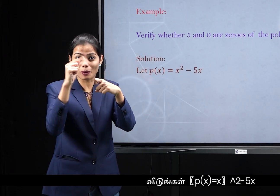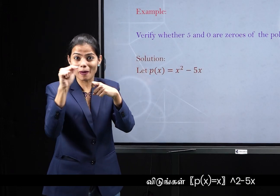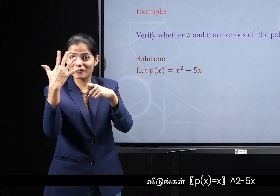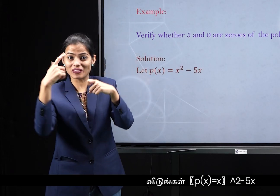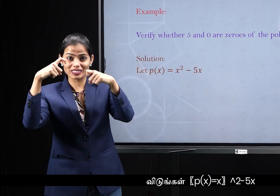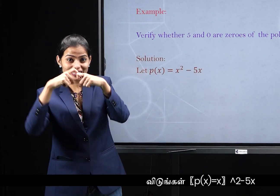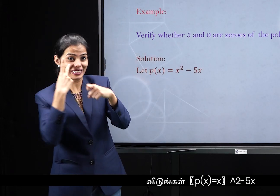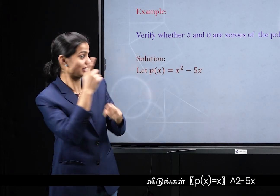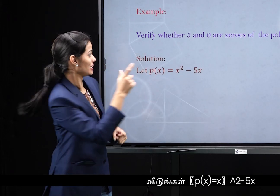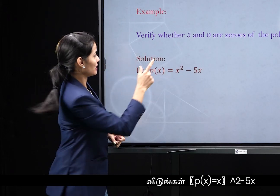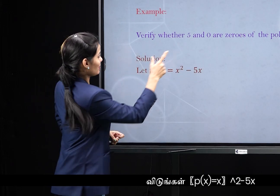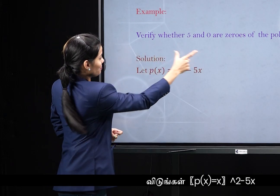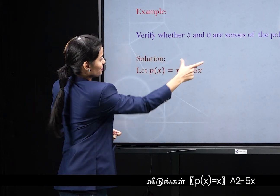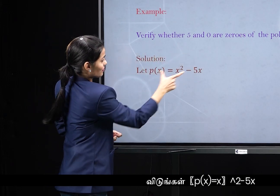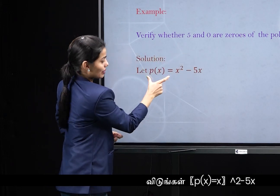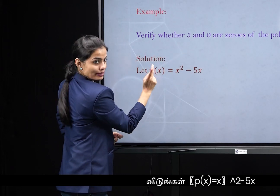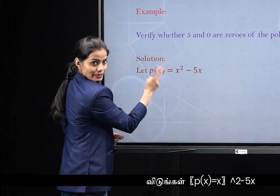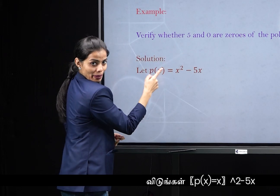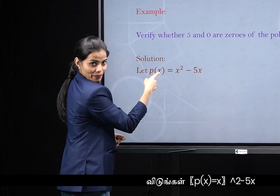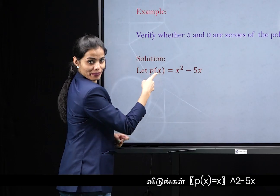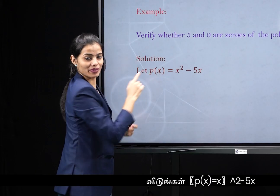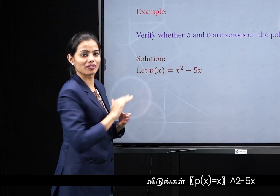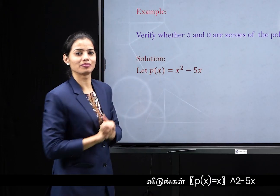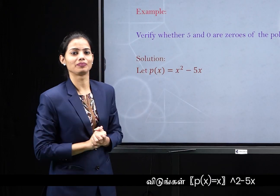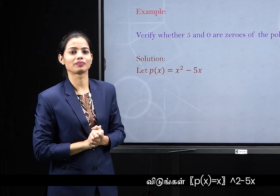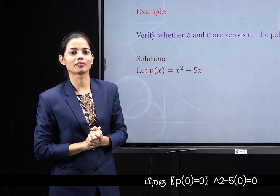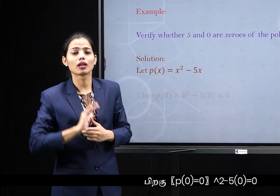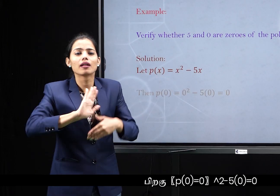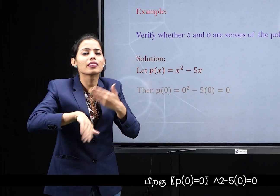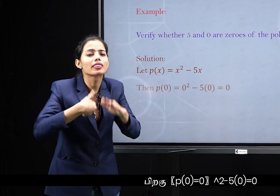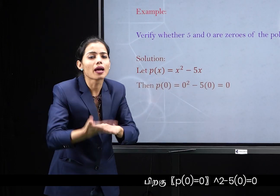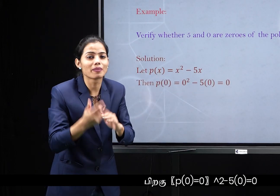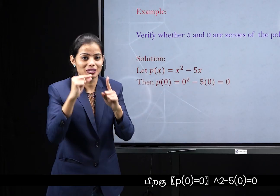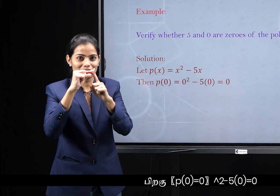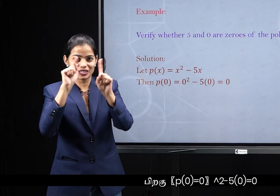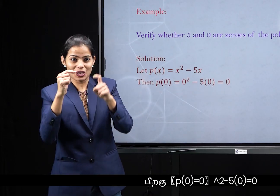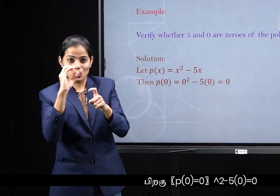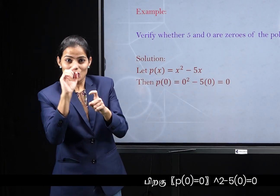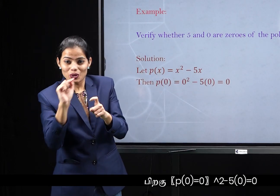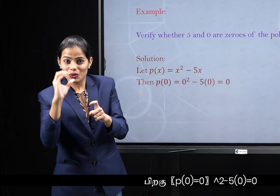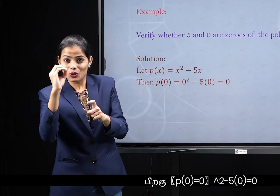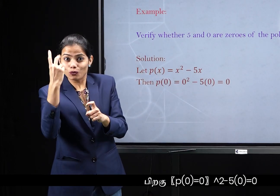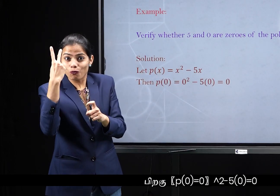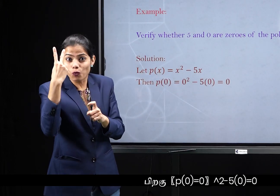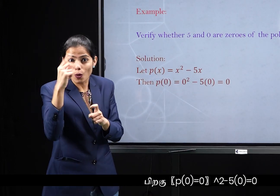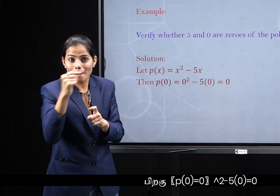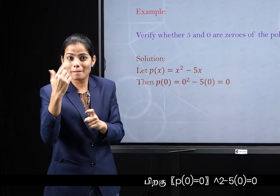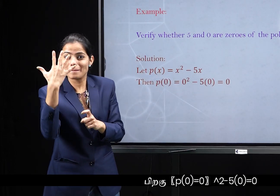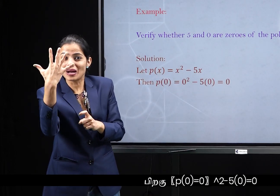x மேலிலக்க 2 கழித்தல் 5x. பிறகு p வட்ட அடைப்புக்குறிக்குள் 0 ஈடு 0